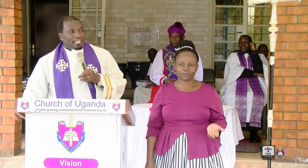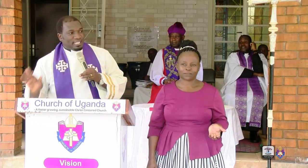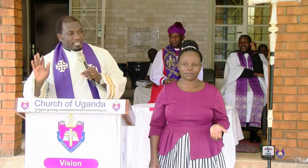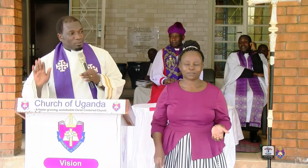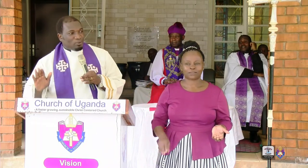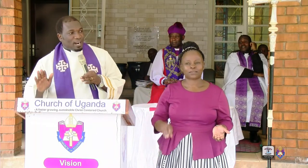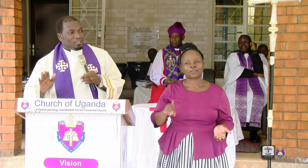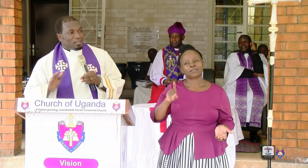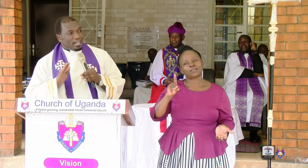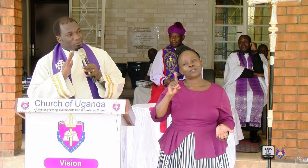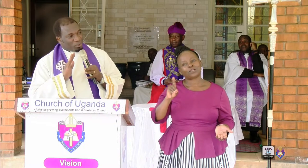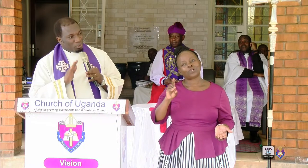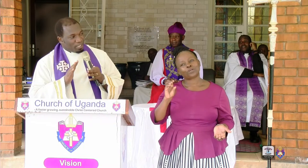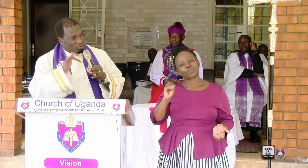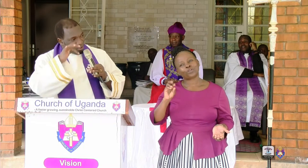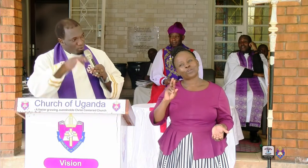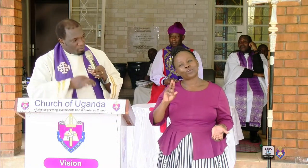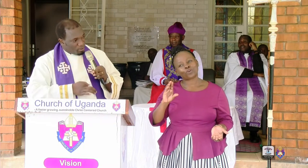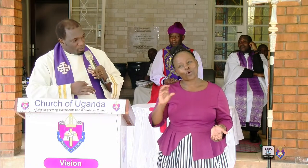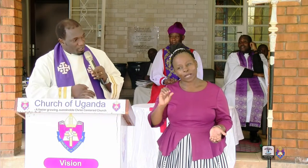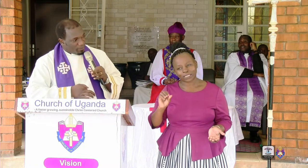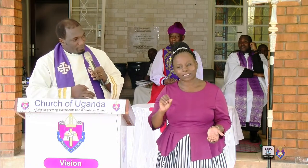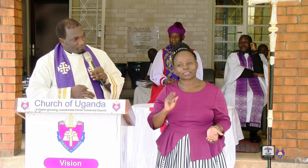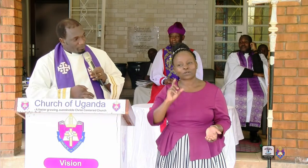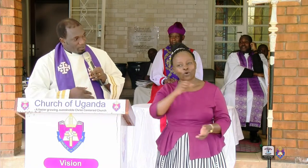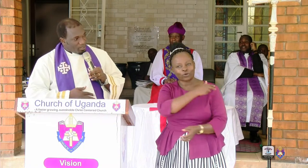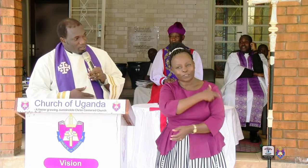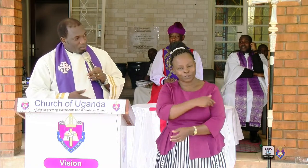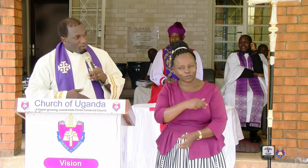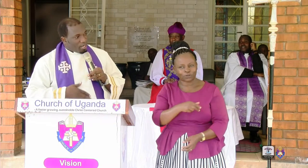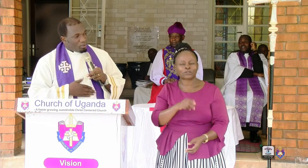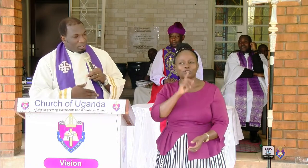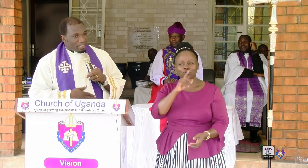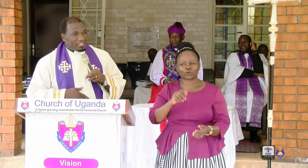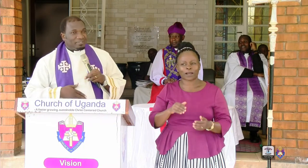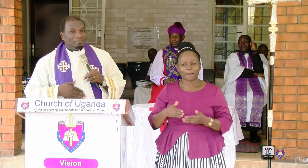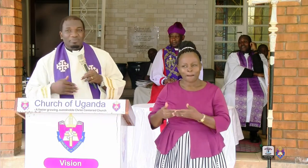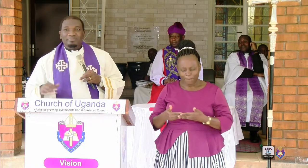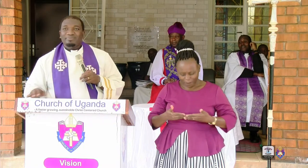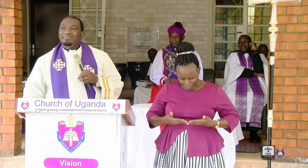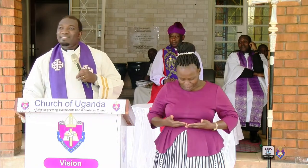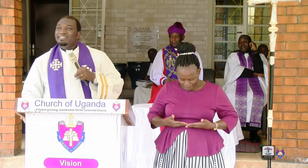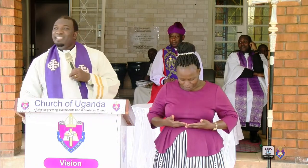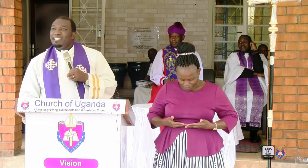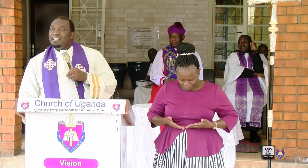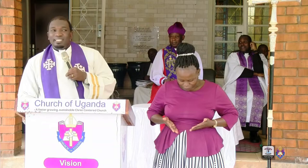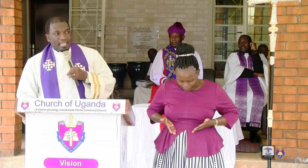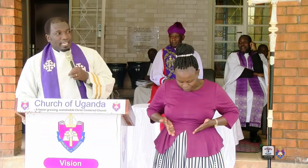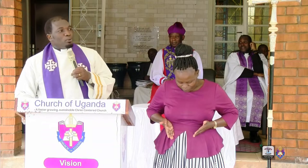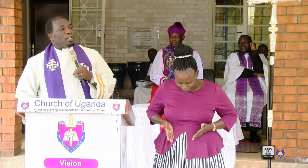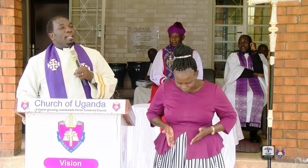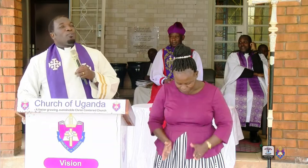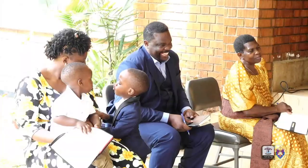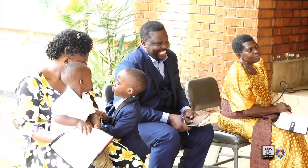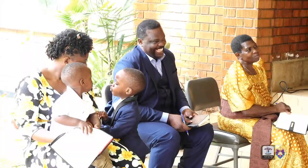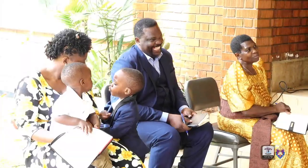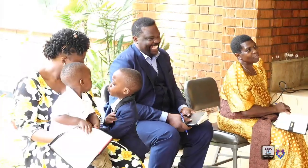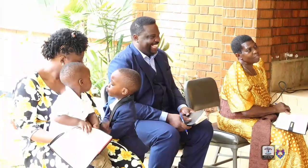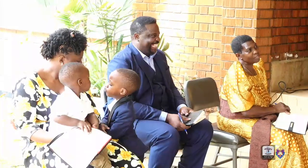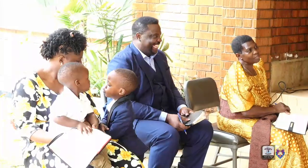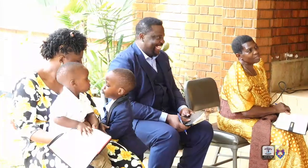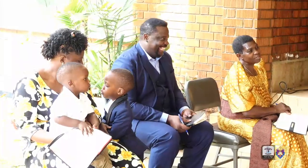Dokasi yagenze mu ddwaliro nga ali kushiwa diru nti muno mulimu ki. Omwana okola ki. Naye ne bukera ku